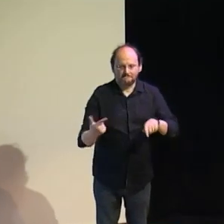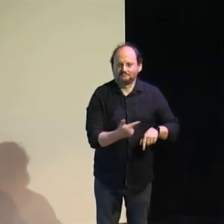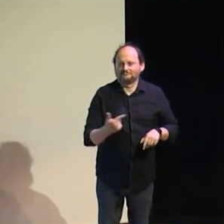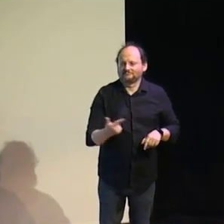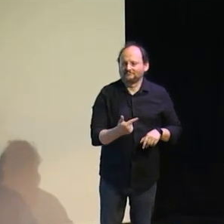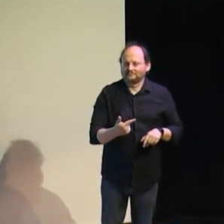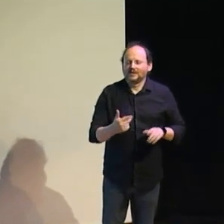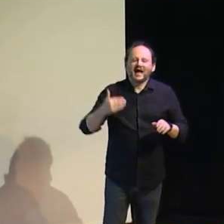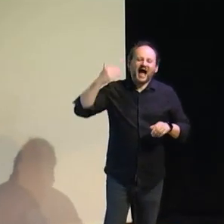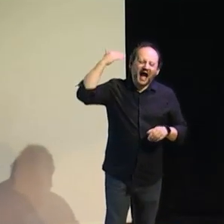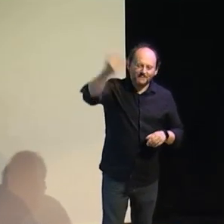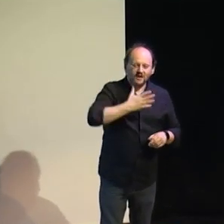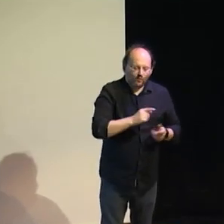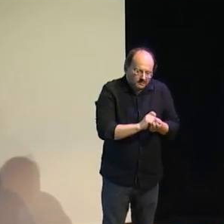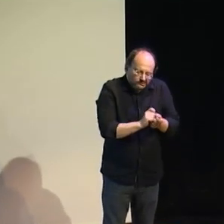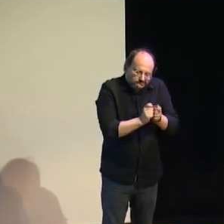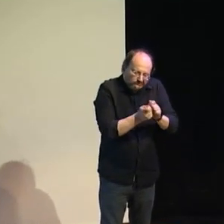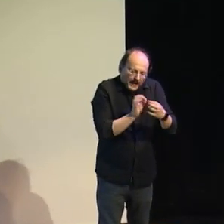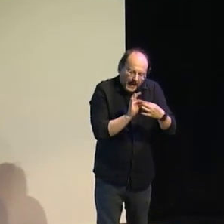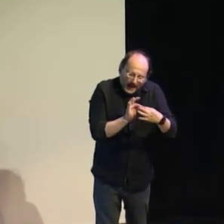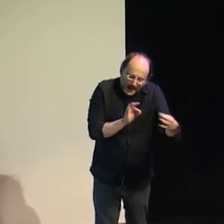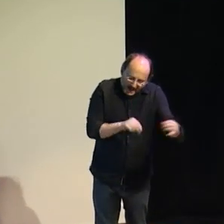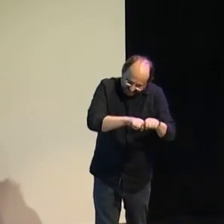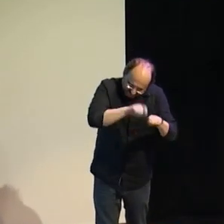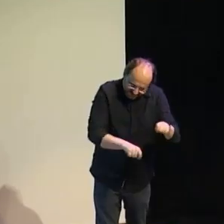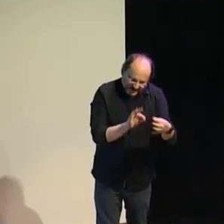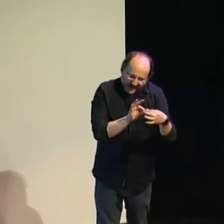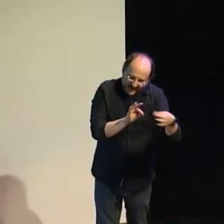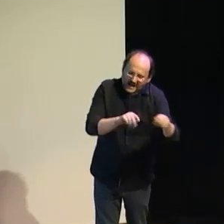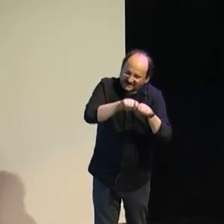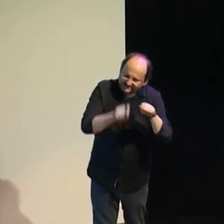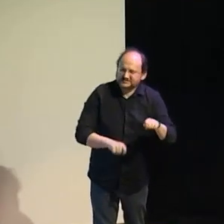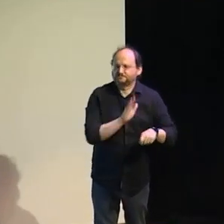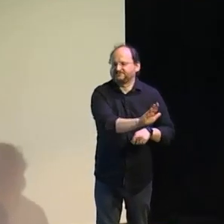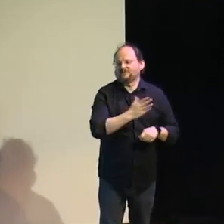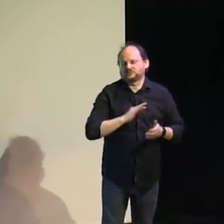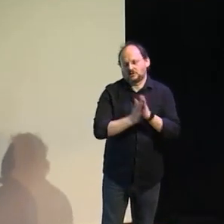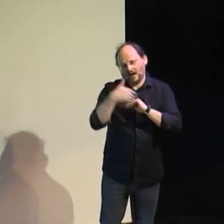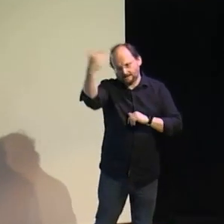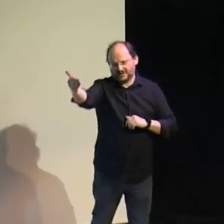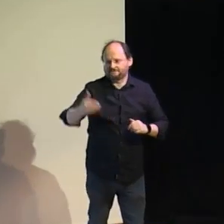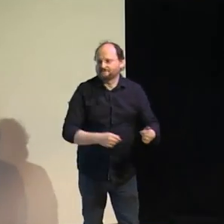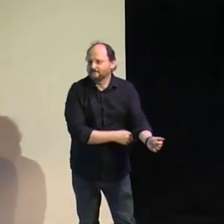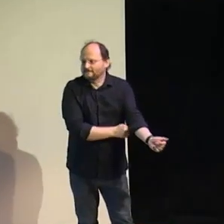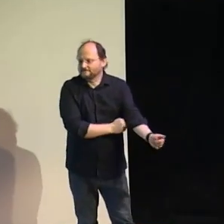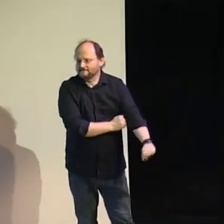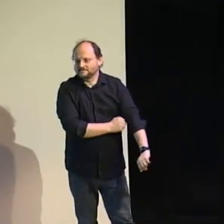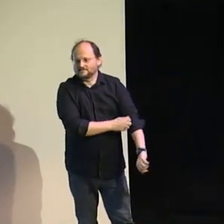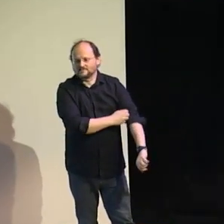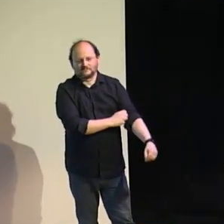visuel, il est commun à toute l'humanité, qu'elle soit sourde ou entendante. Il se trouve que dans la langue française, Dans l'oral, on